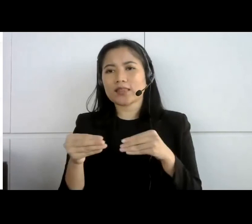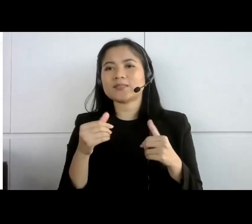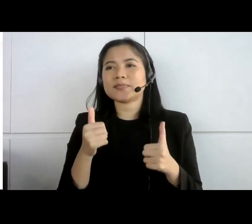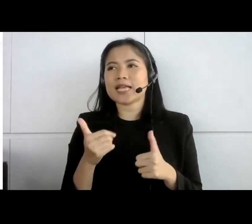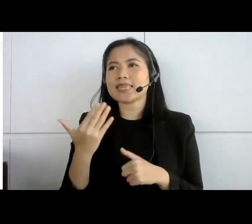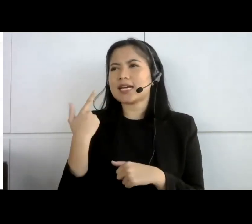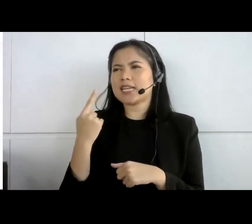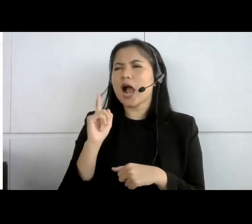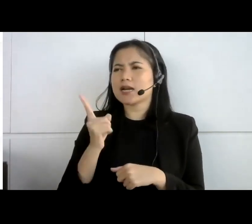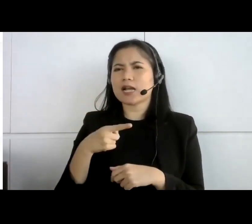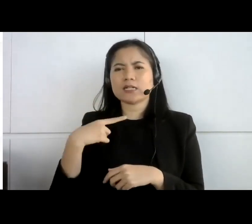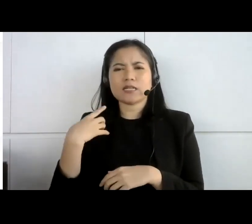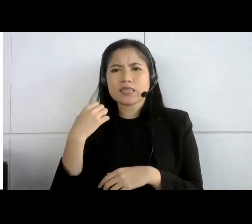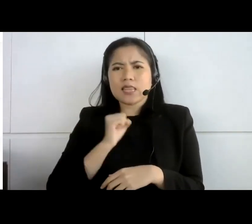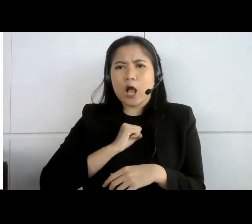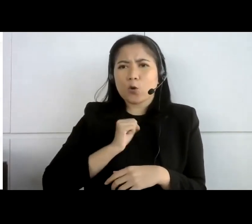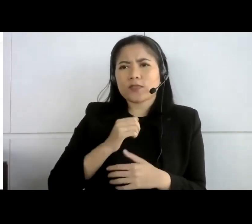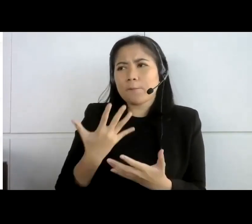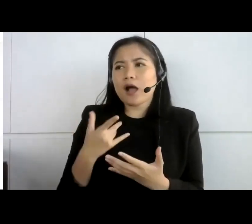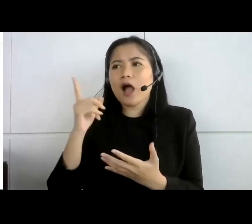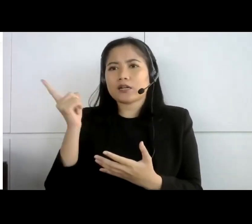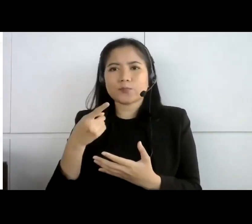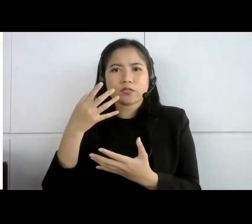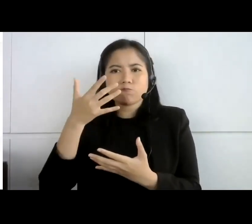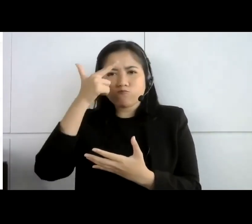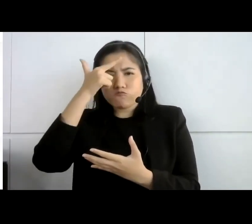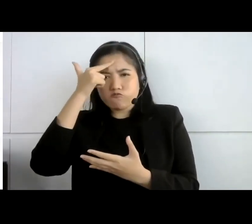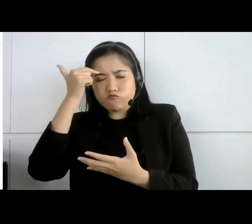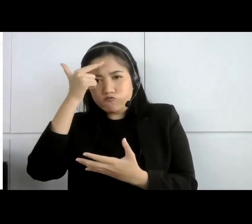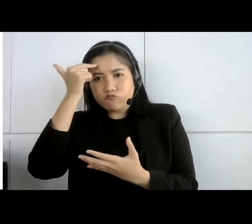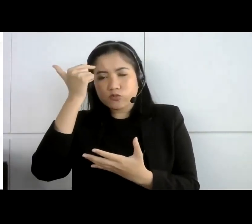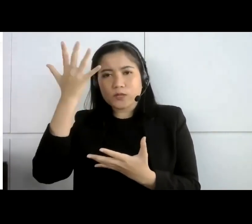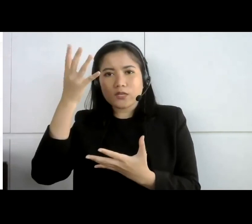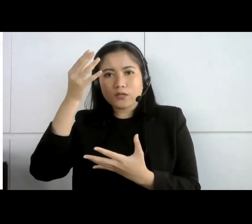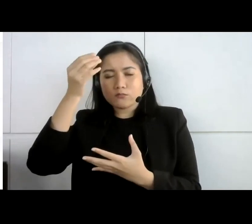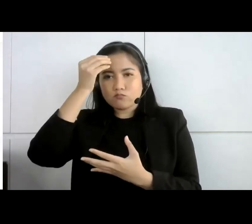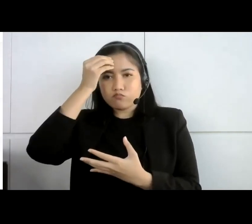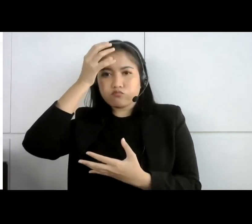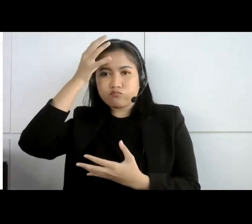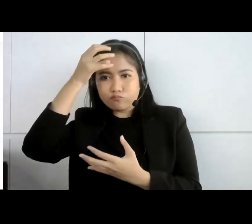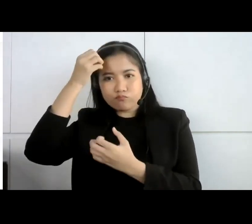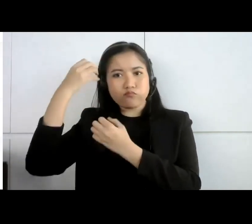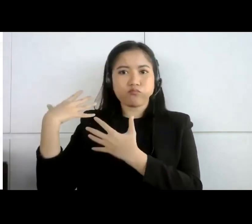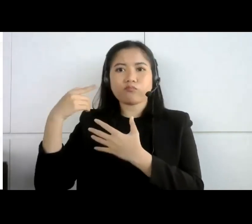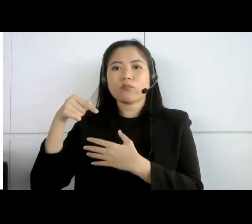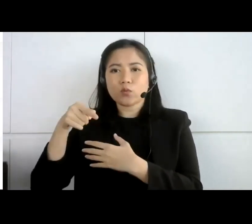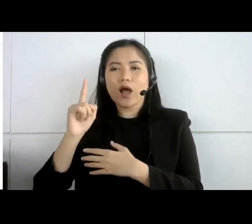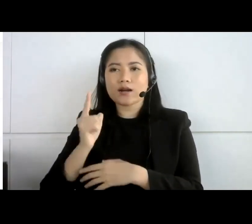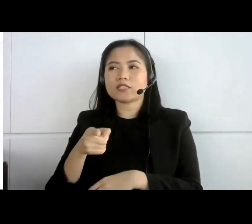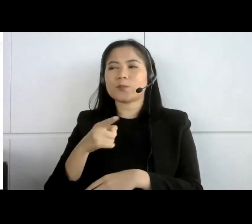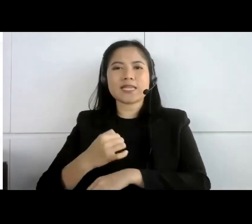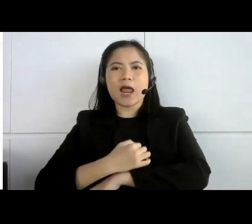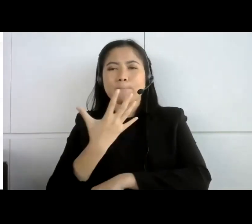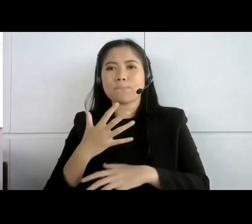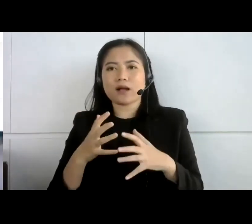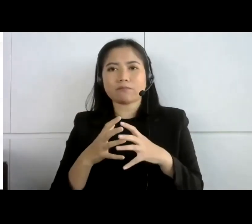kita khawatirkan bahwa learning loss itu tidak berdampak besar terhadap perkembangan dan pertumbuhan anak-anak kita. Jadi